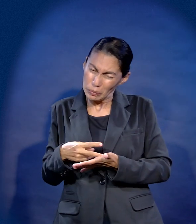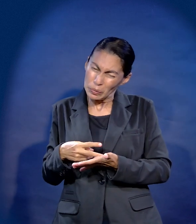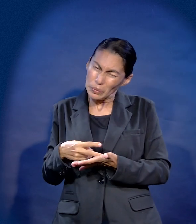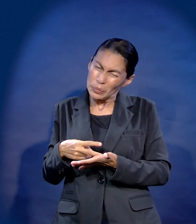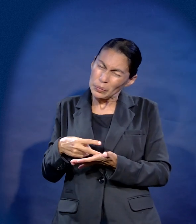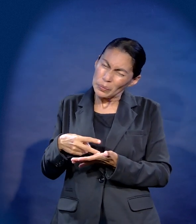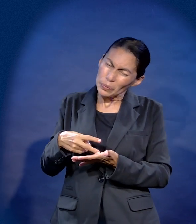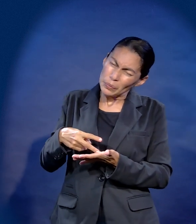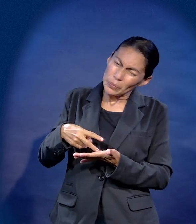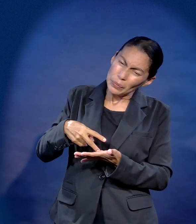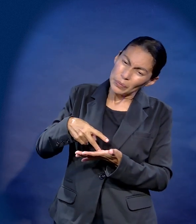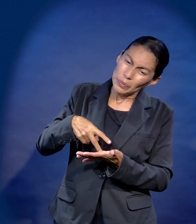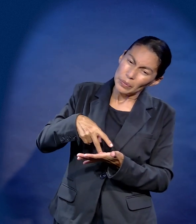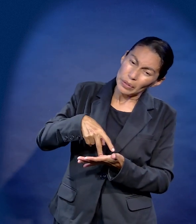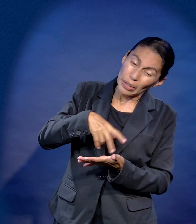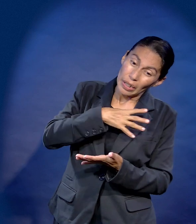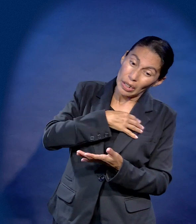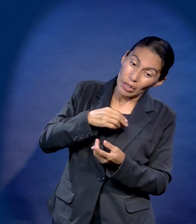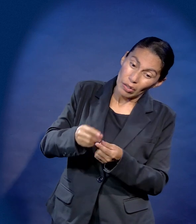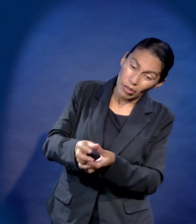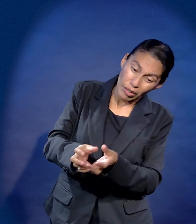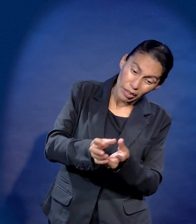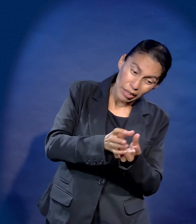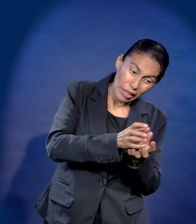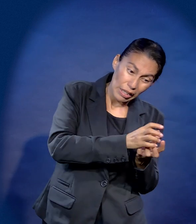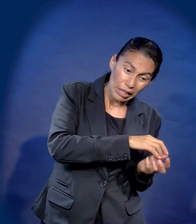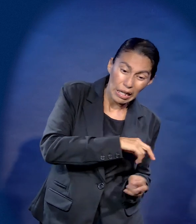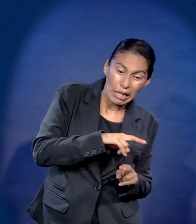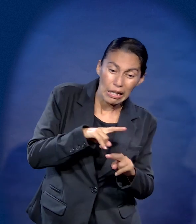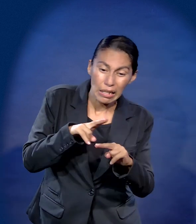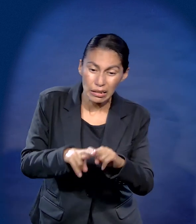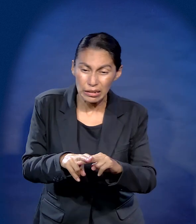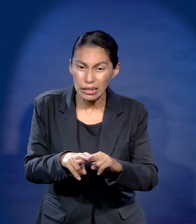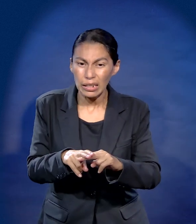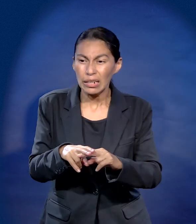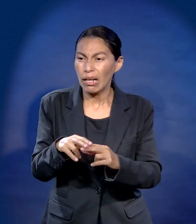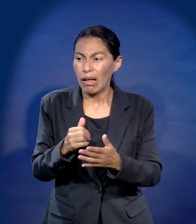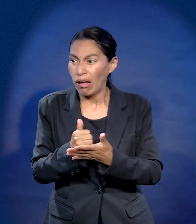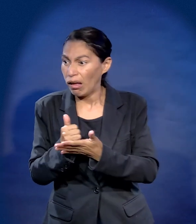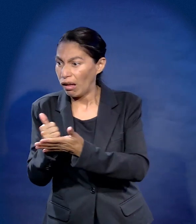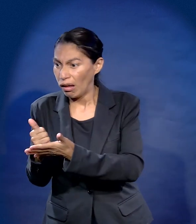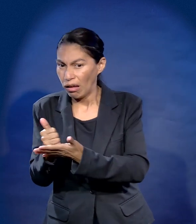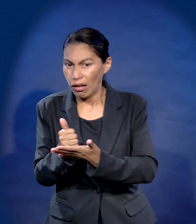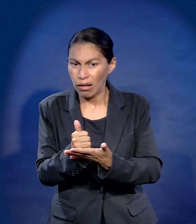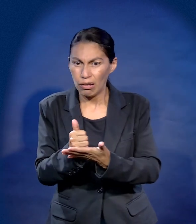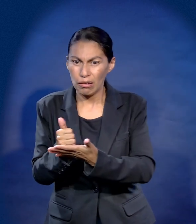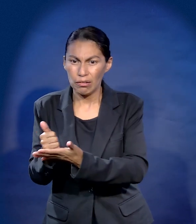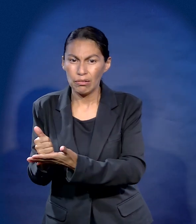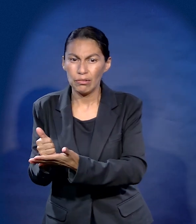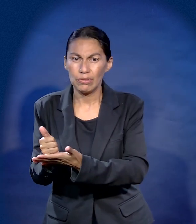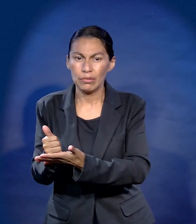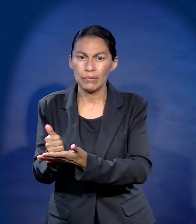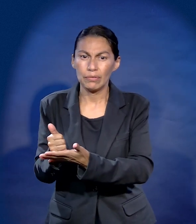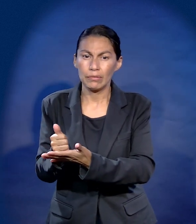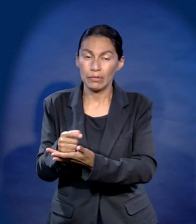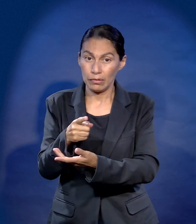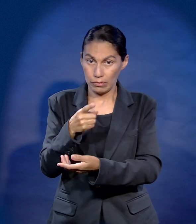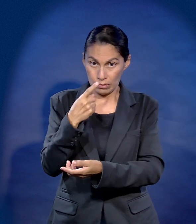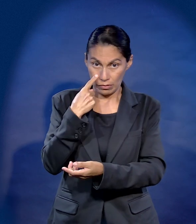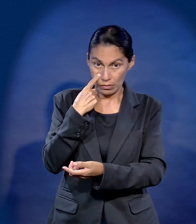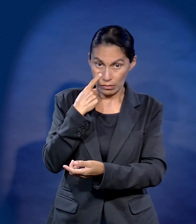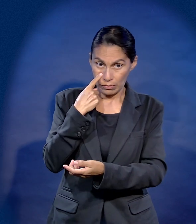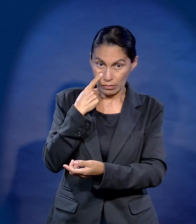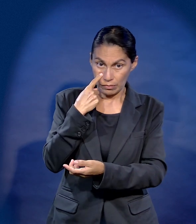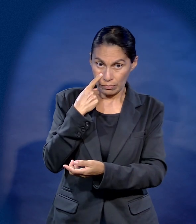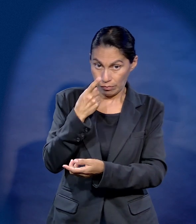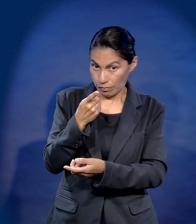el papá alcanza a levantarse, a quitar a su hijo, sentarse en los controles y ayudar a su compañero. Se